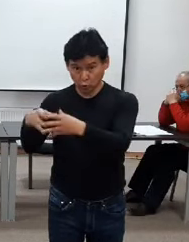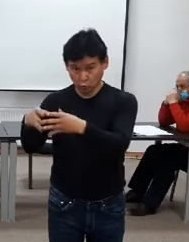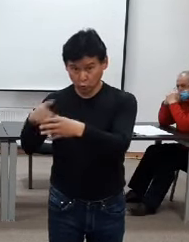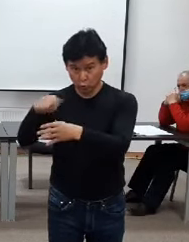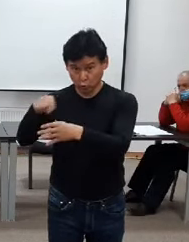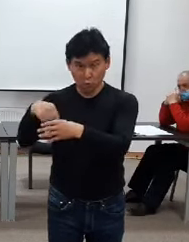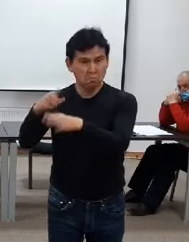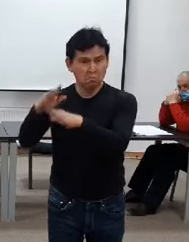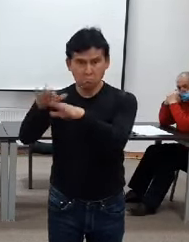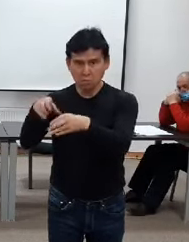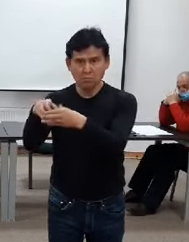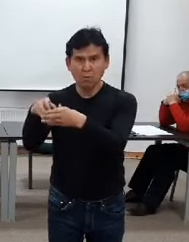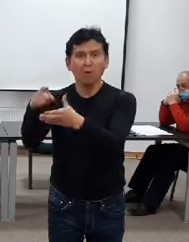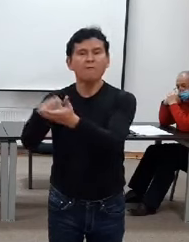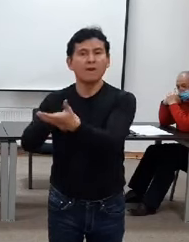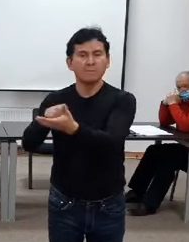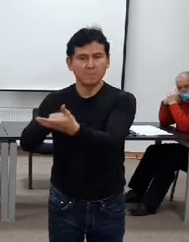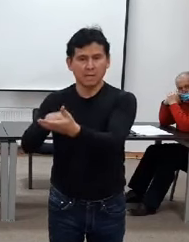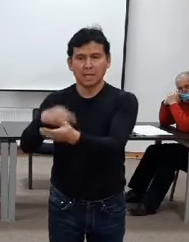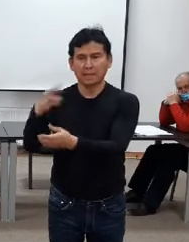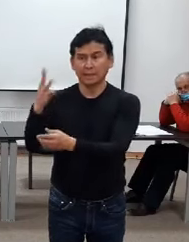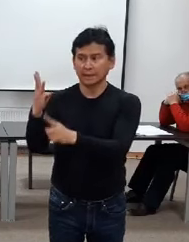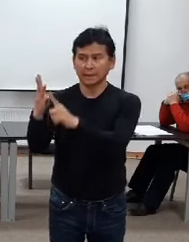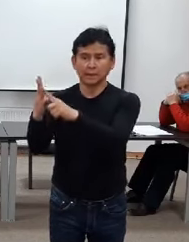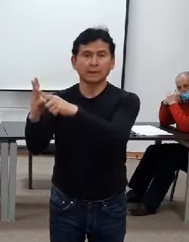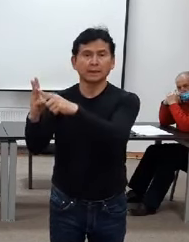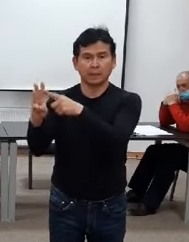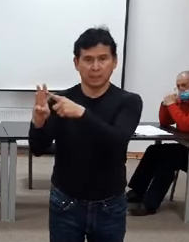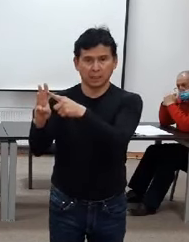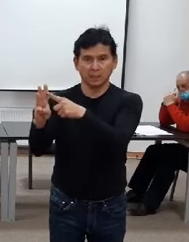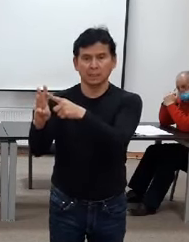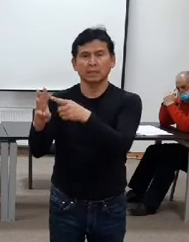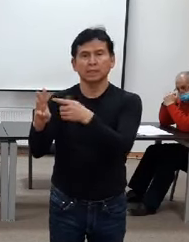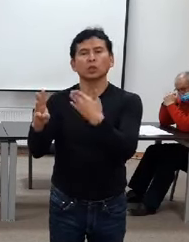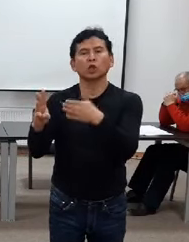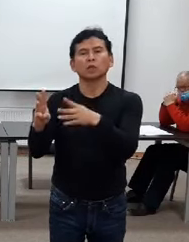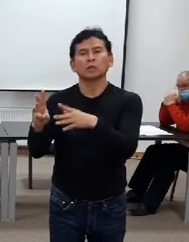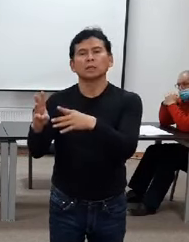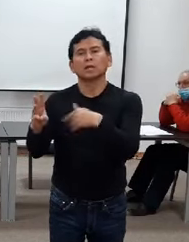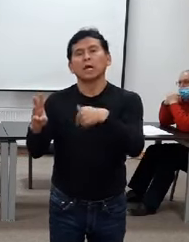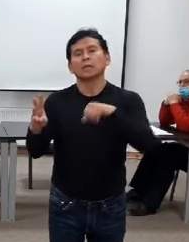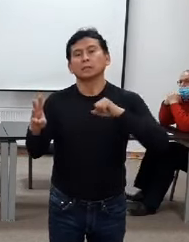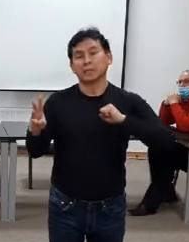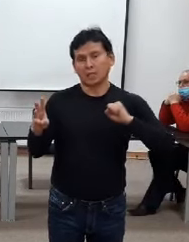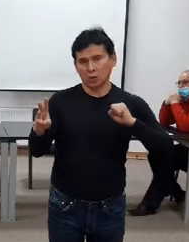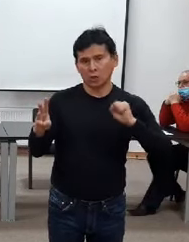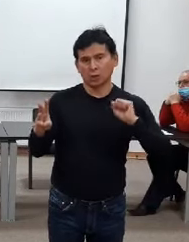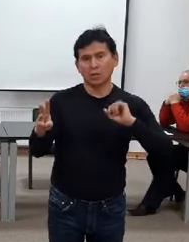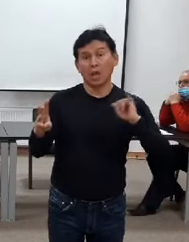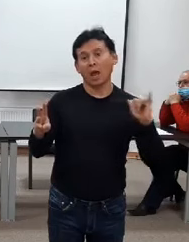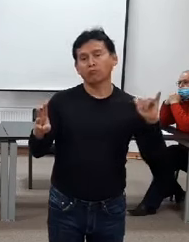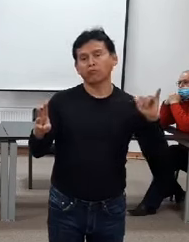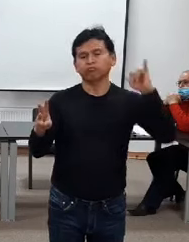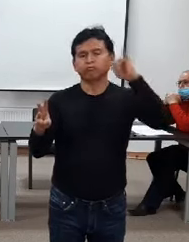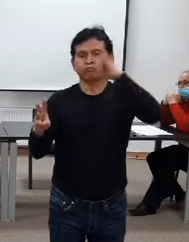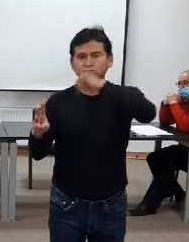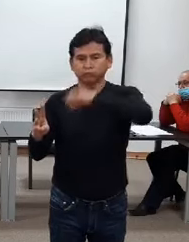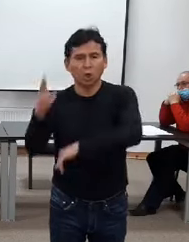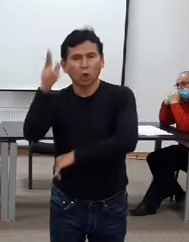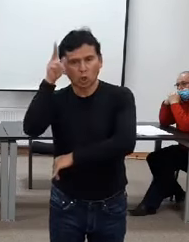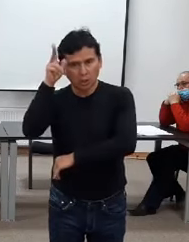pertenecen a un mismo grupo familiar, tres de los cuales se encontraban fuera de la región y arribaron a esta región y a la comuna de